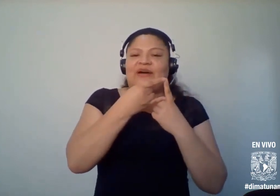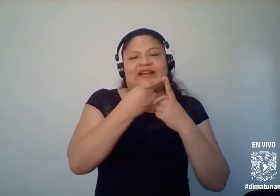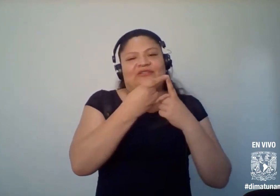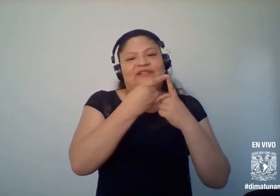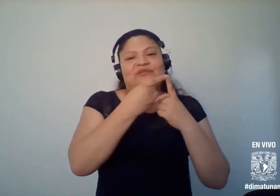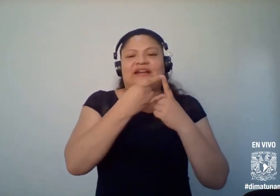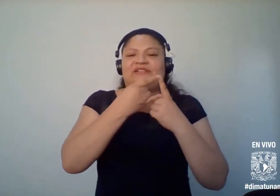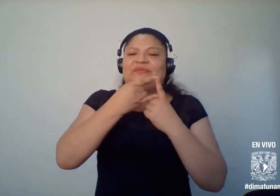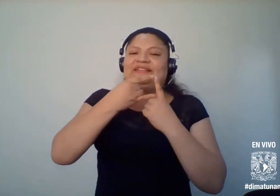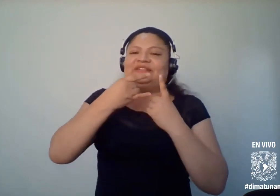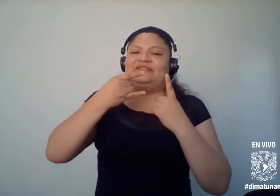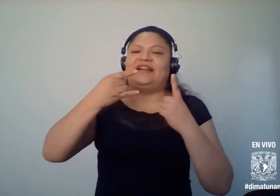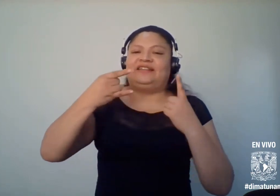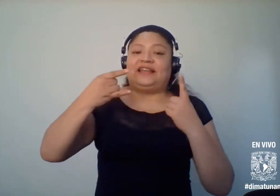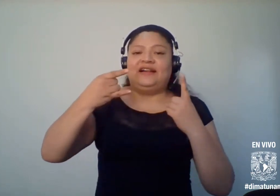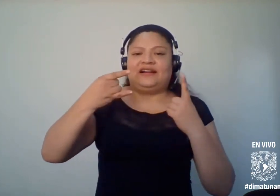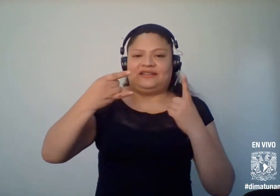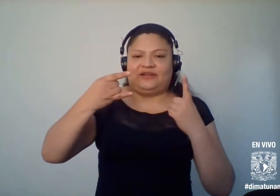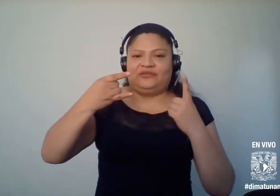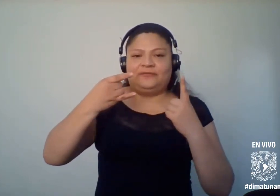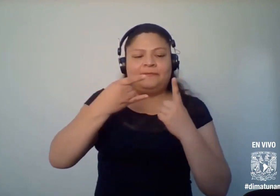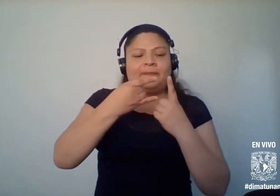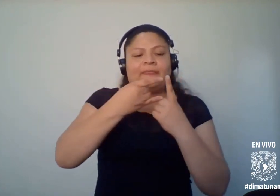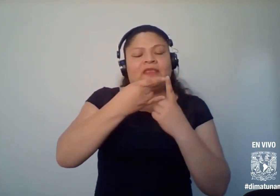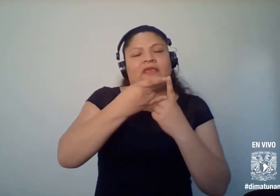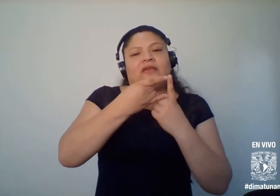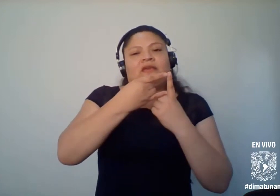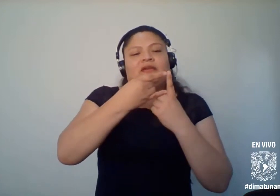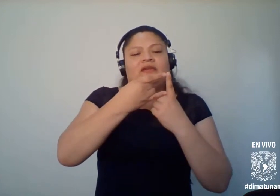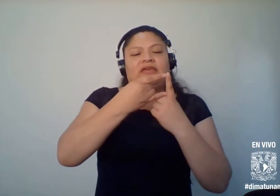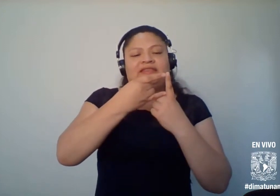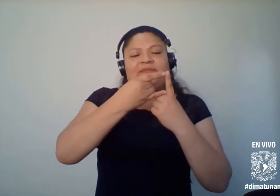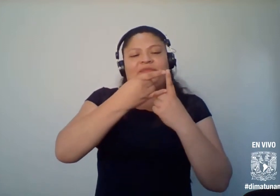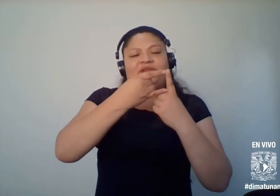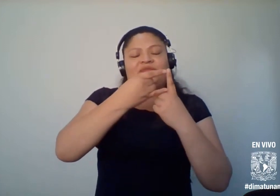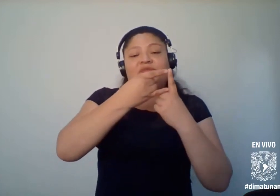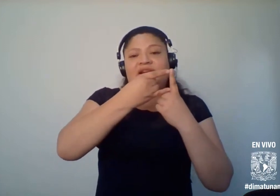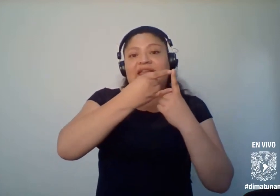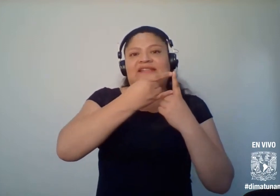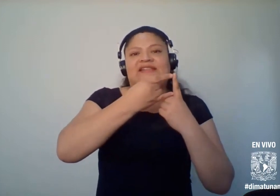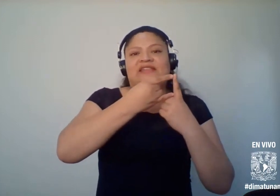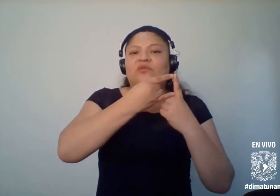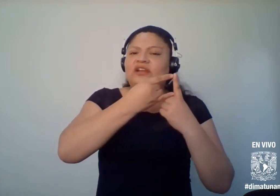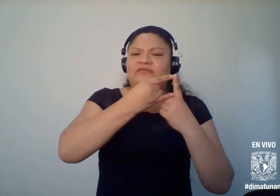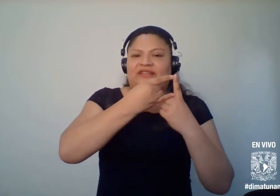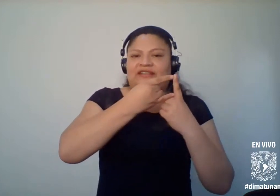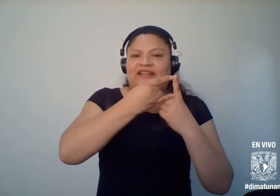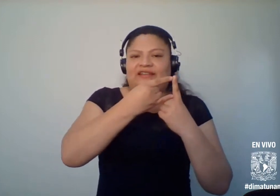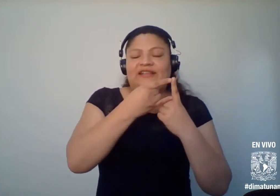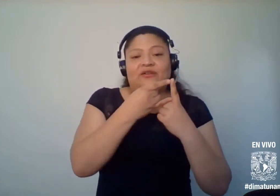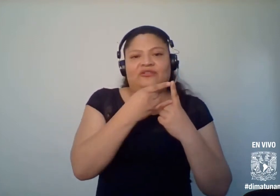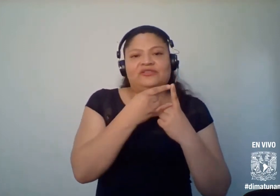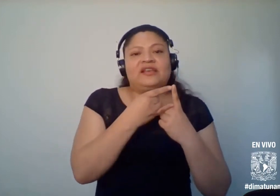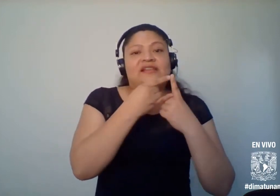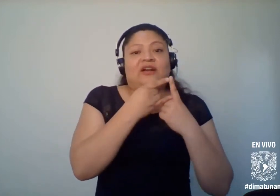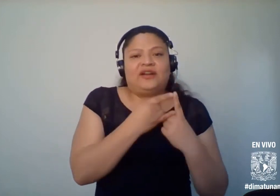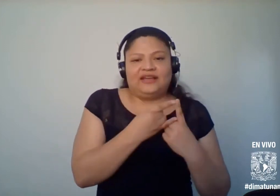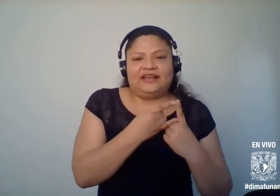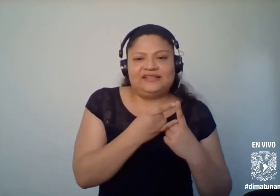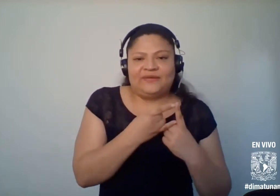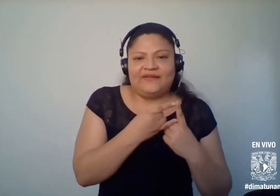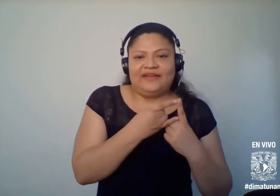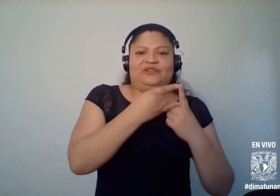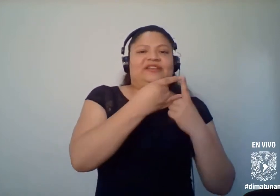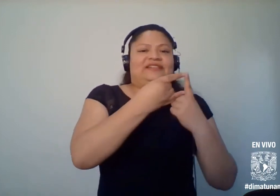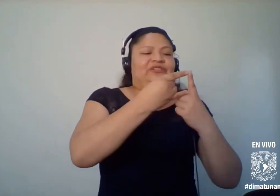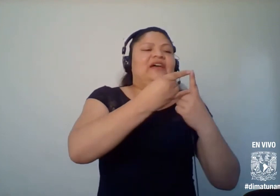el cuadrado es un caso particular del rectángulo. Y también podemos ver que existe una infinidad de rectángulos. ¿Se acuerdan